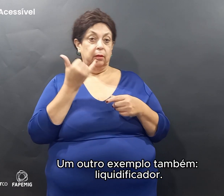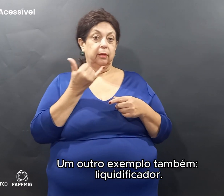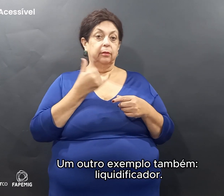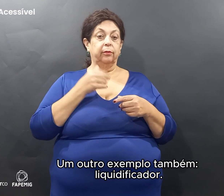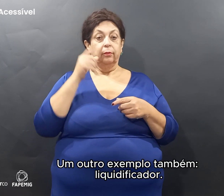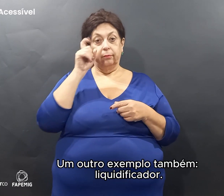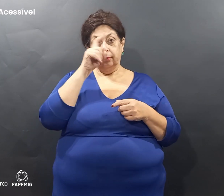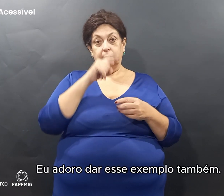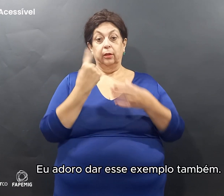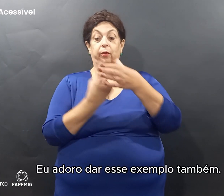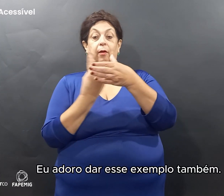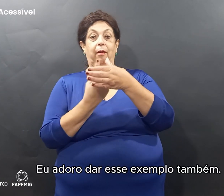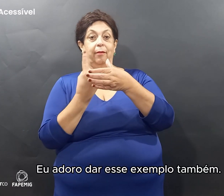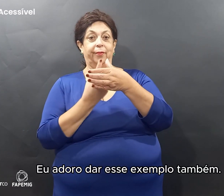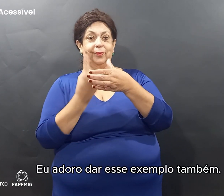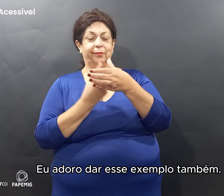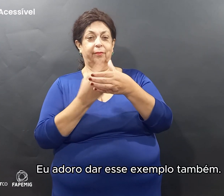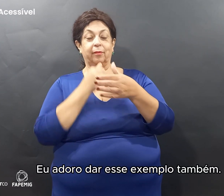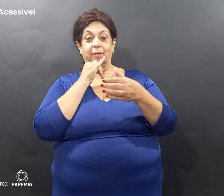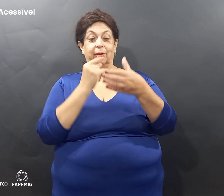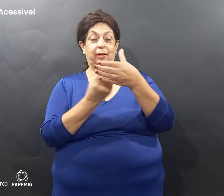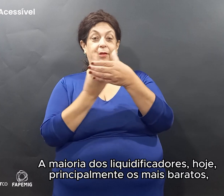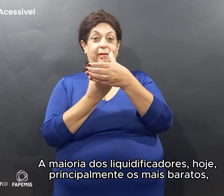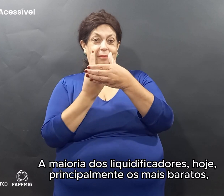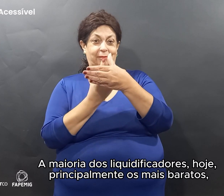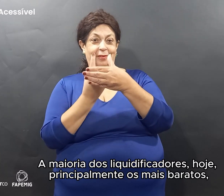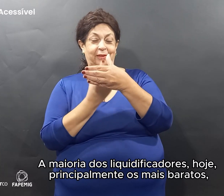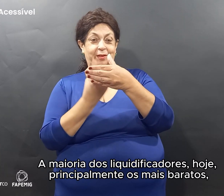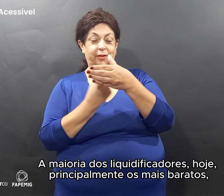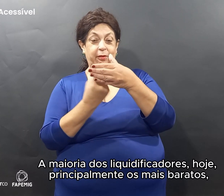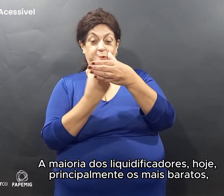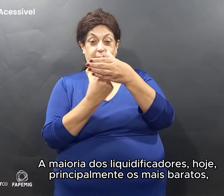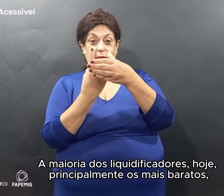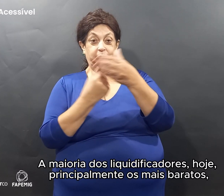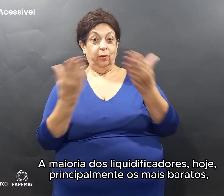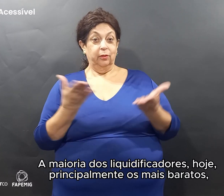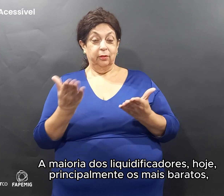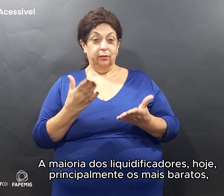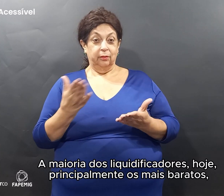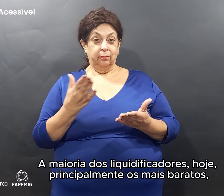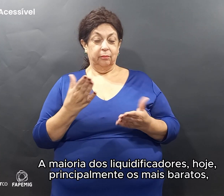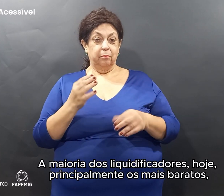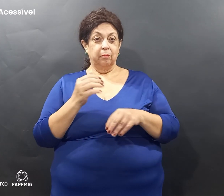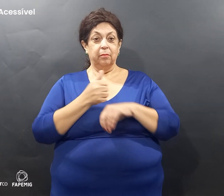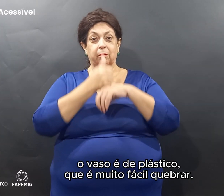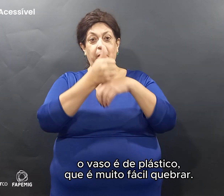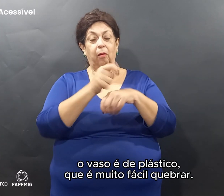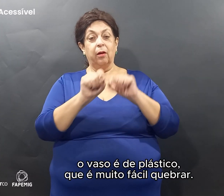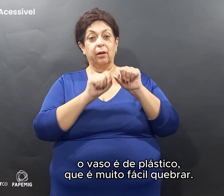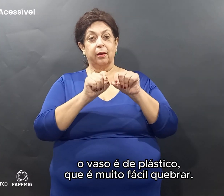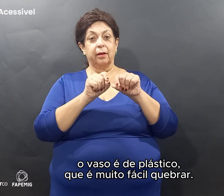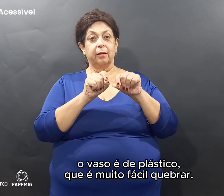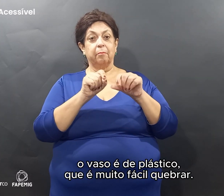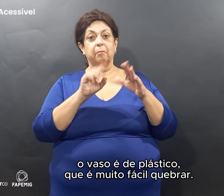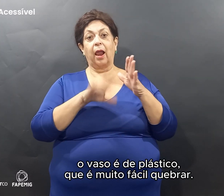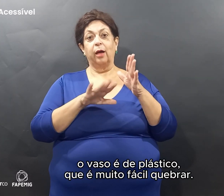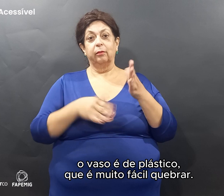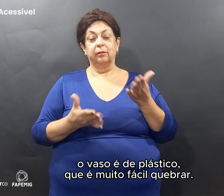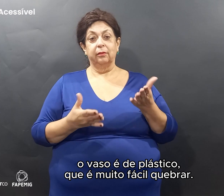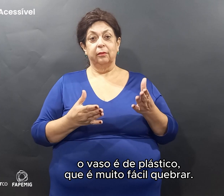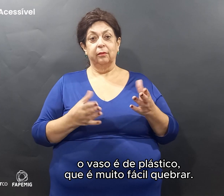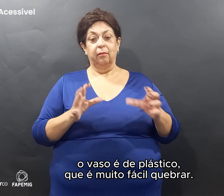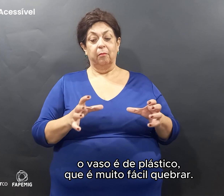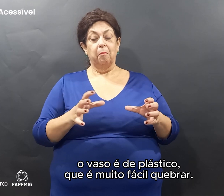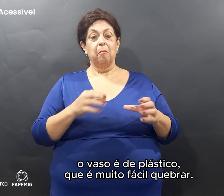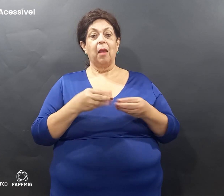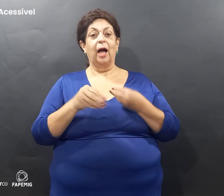também, liquidificador. Eu adoro dar esse exemplo também. A maioria dos liquidificadores hoje, principalmente os mais baratos, o vaso é de plástico, né?